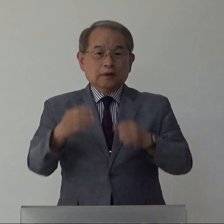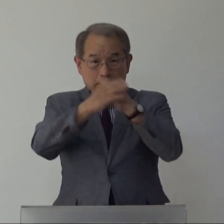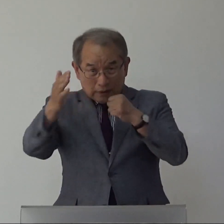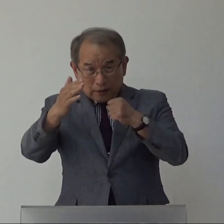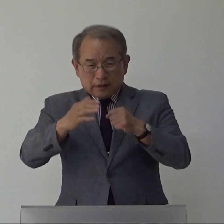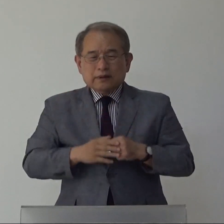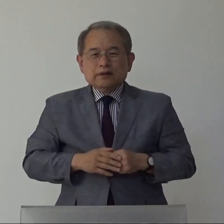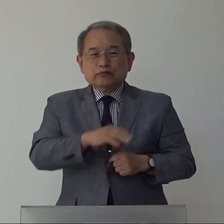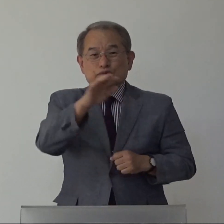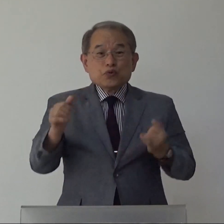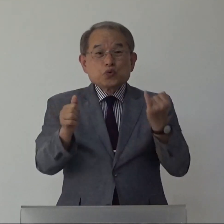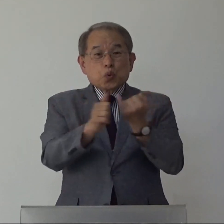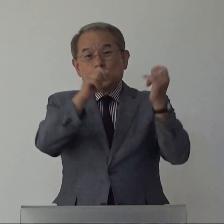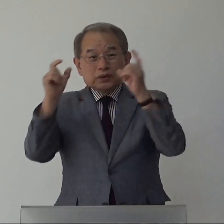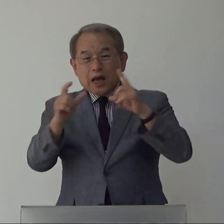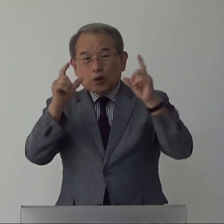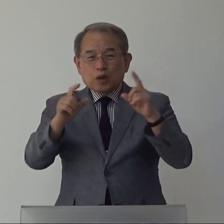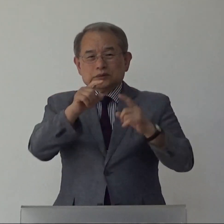차라리 참으십시오.